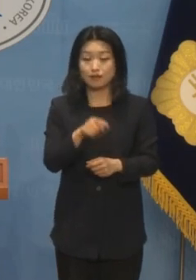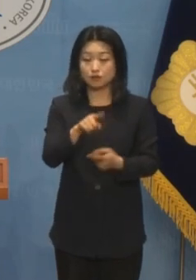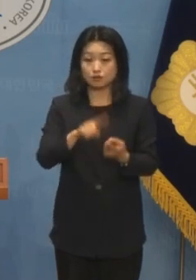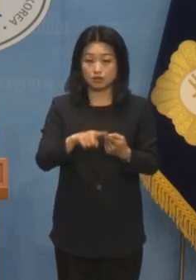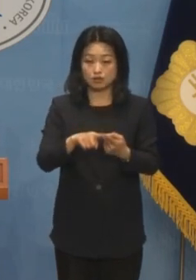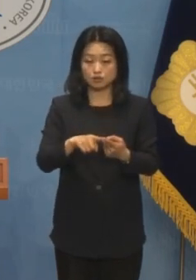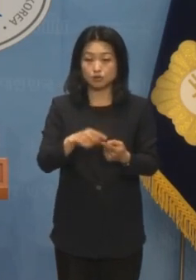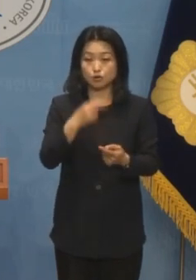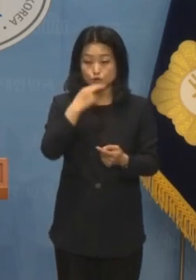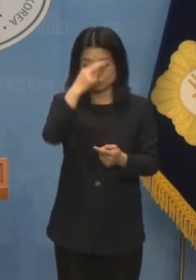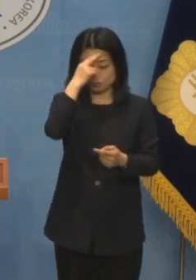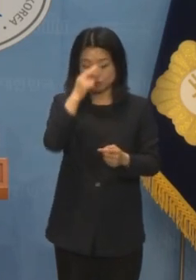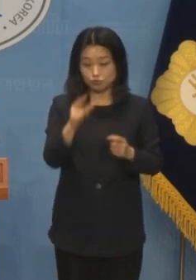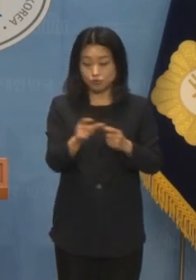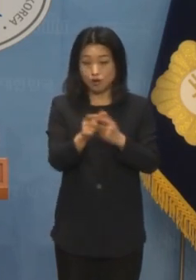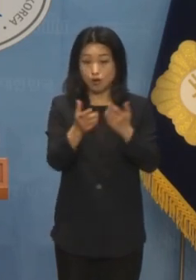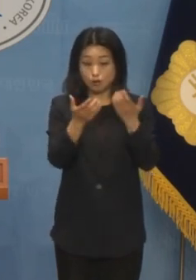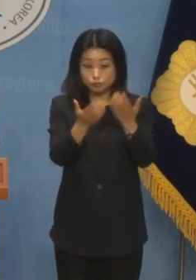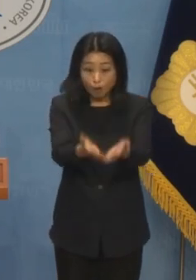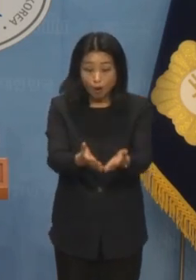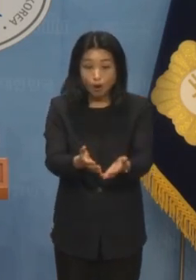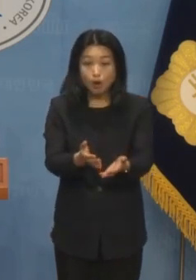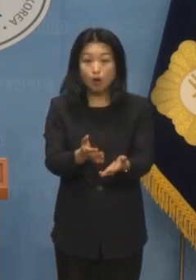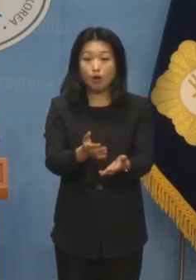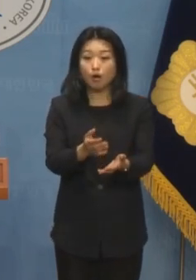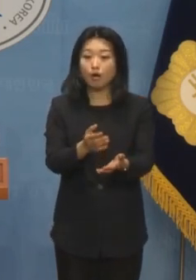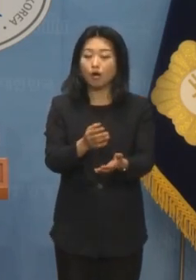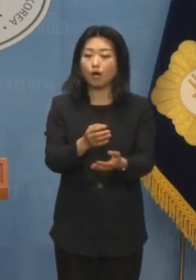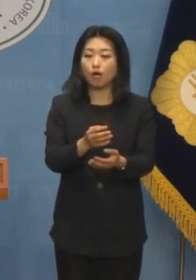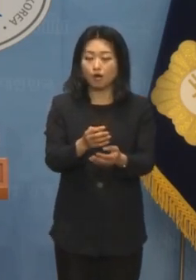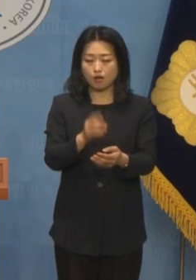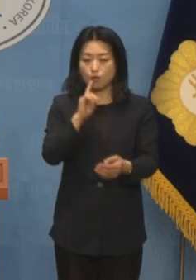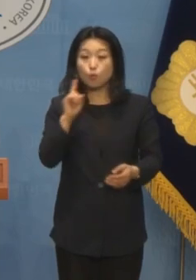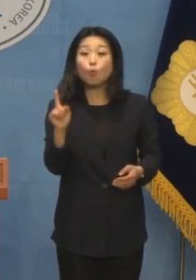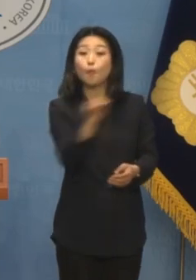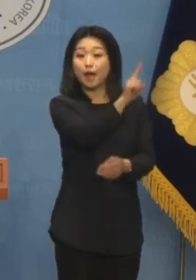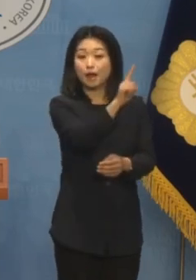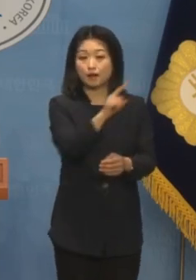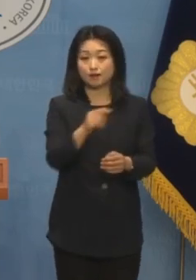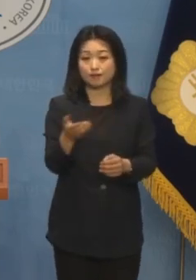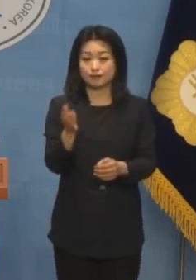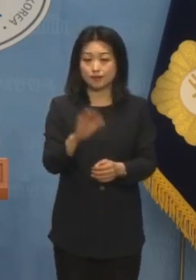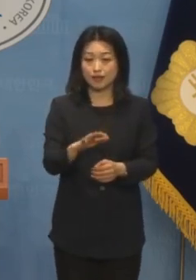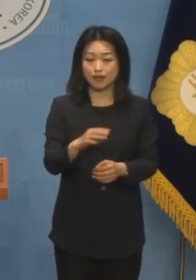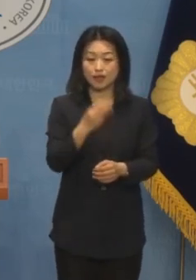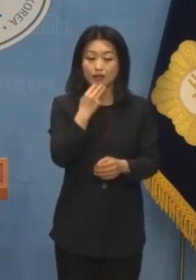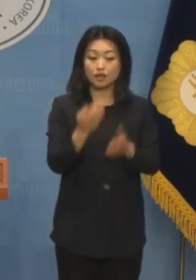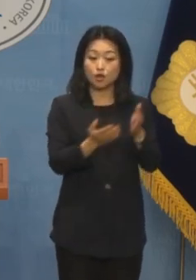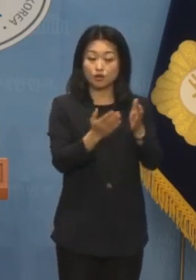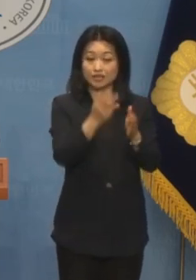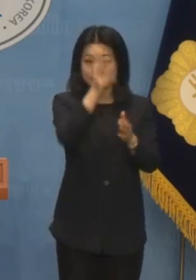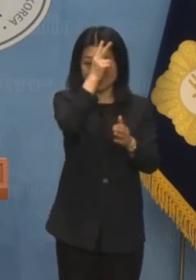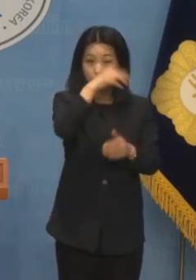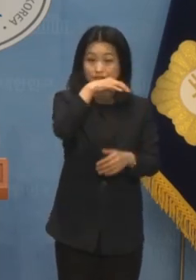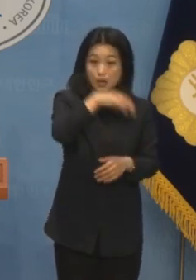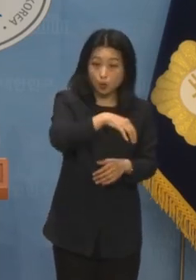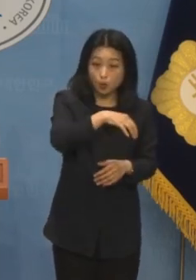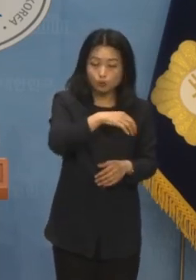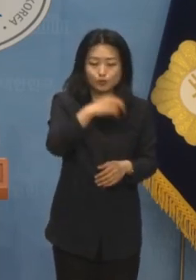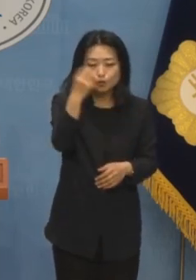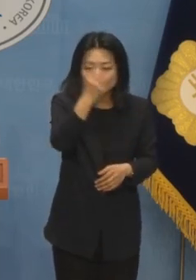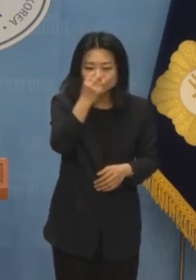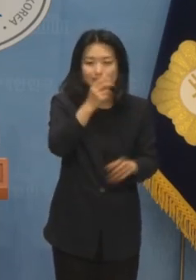위반 혐의로 수원지검 및 수원고치소를 고발하였으나 경기경찰청은 아직까지